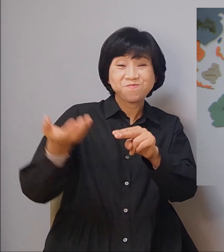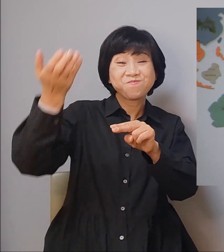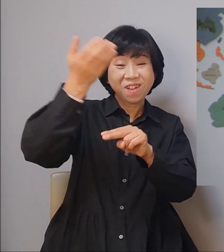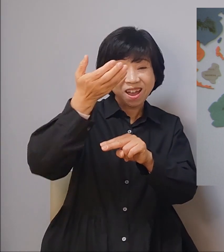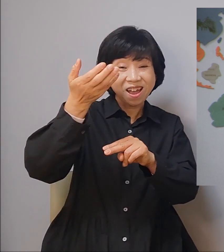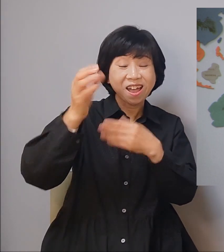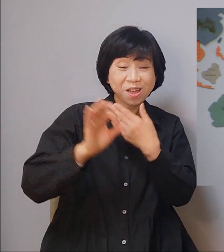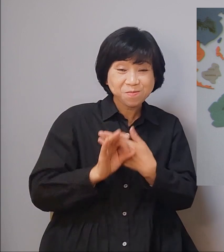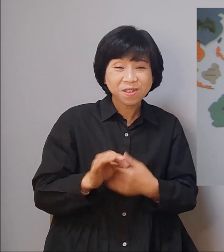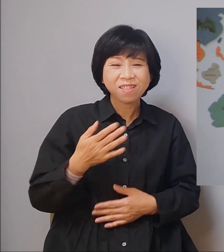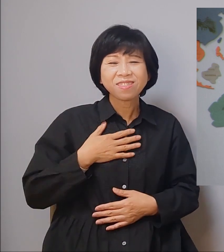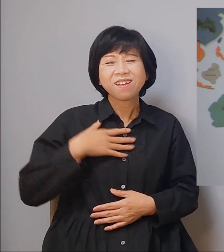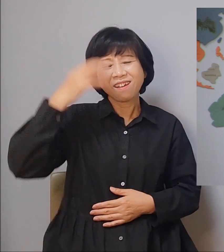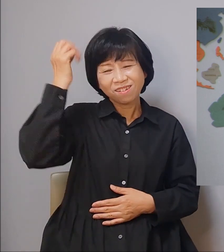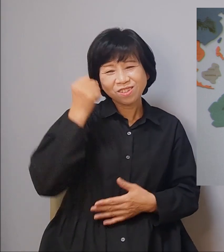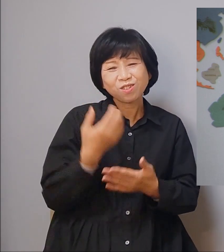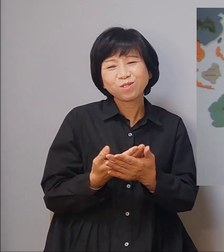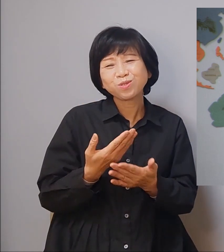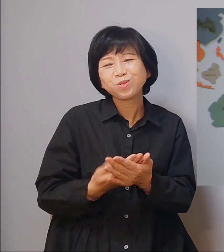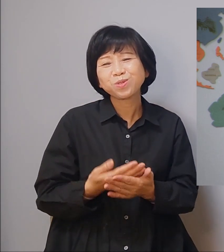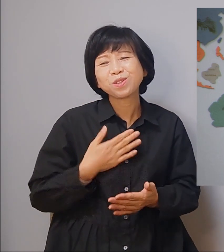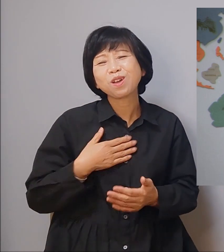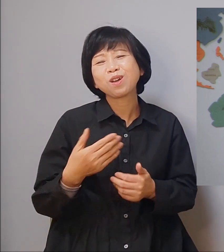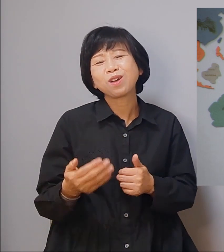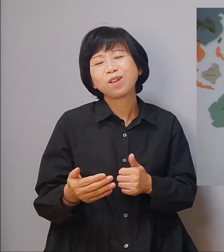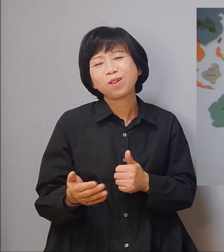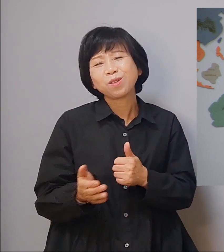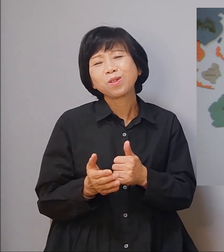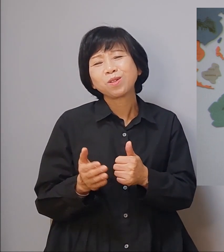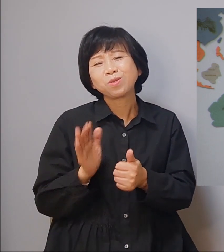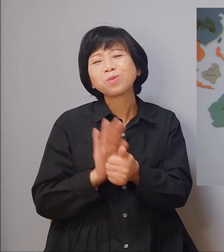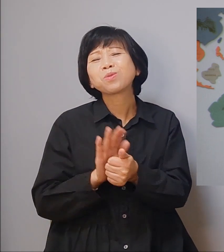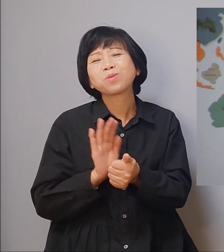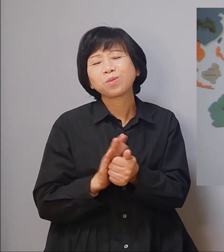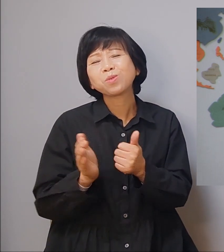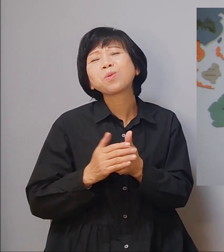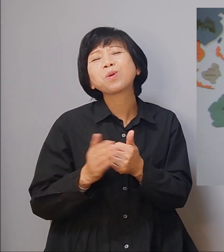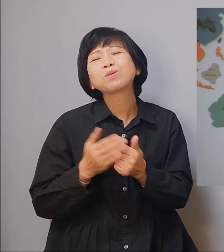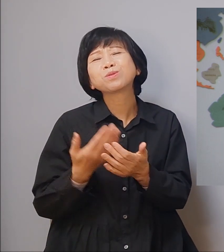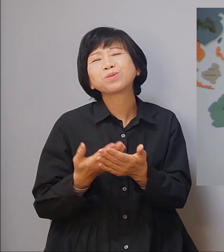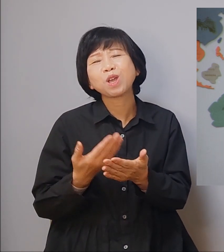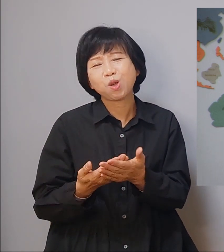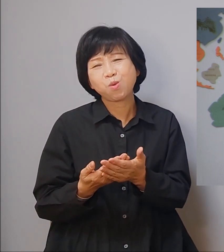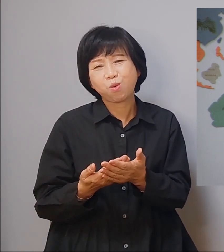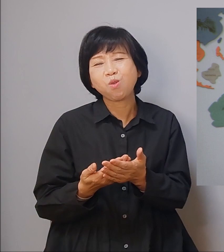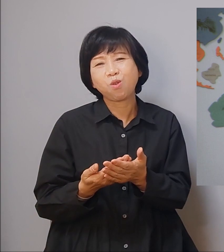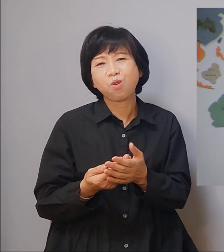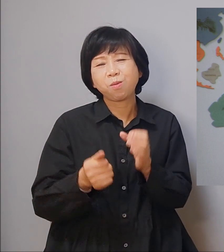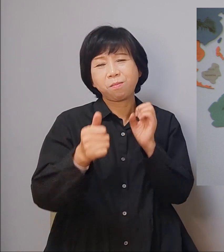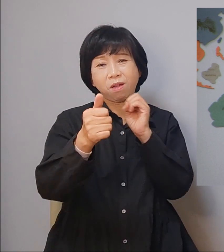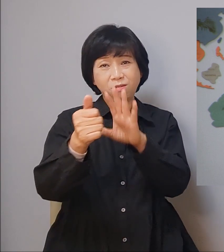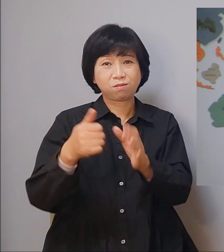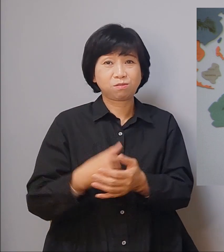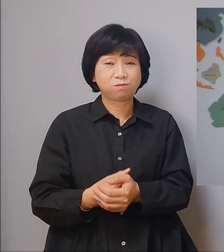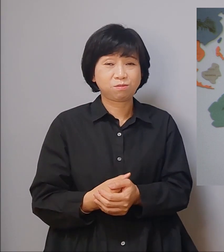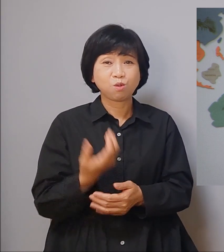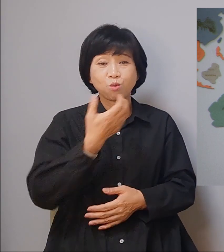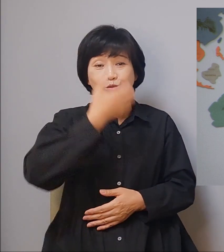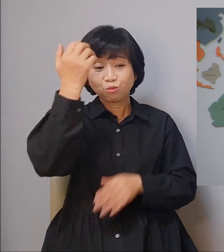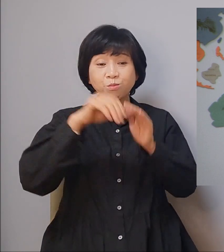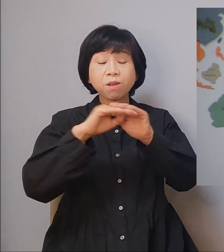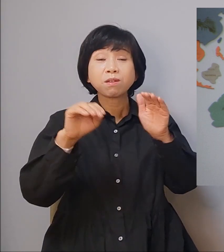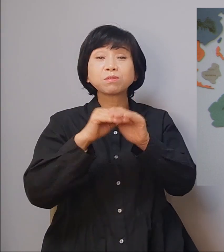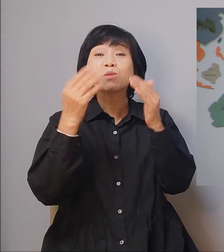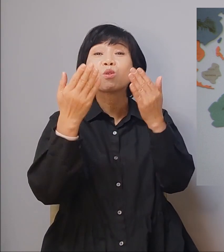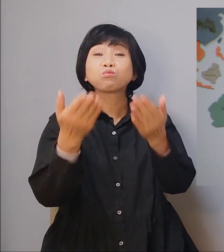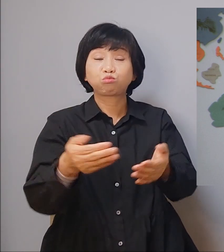기억해 달라고. 여러분, 이게 무슨 뭐 돈가방 주면서 청탁한 걸까요? 그런 거 아니거든요. 지금 꿈을